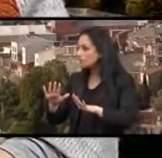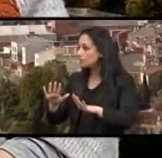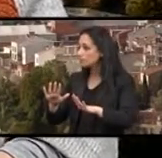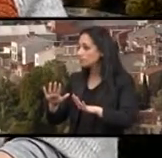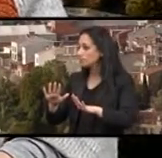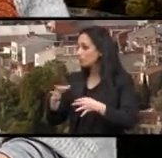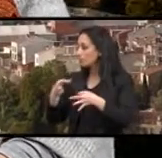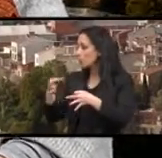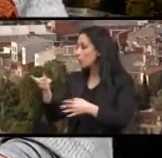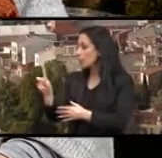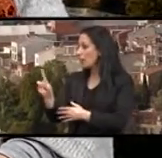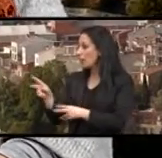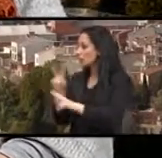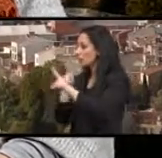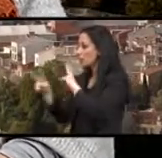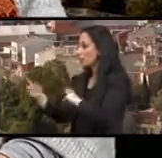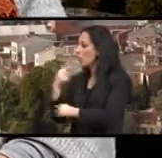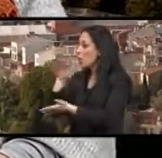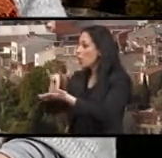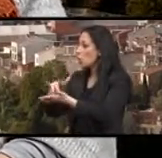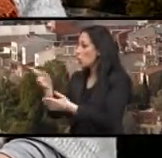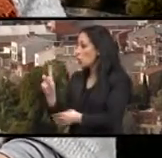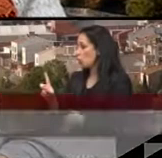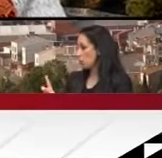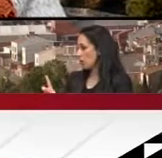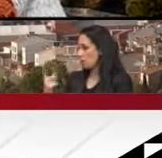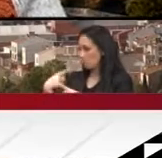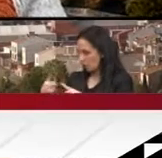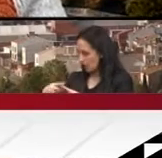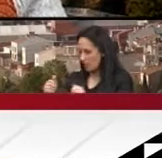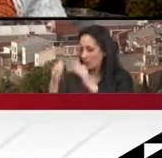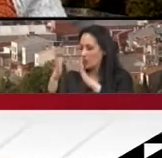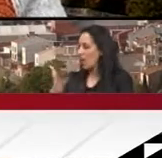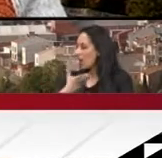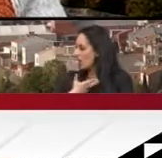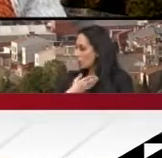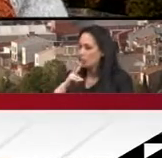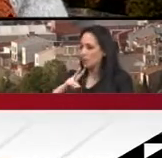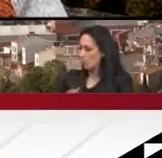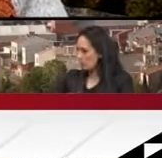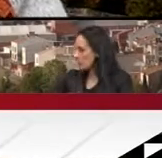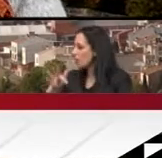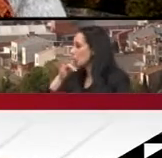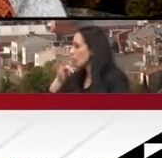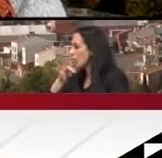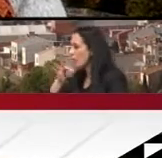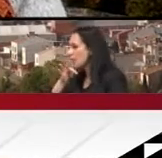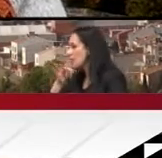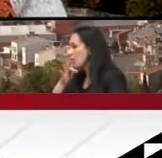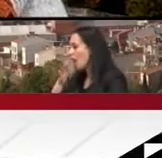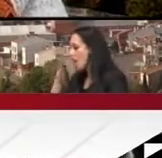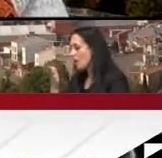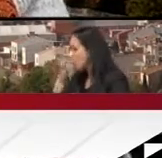No toca? No Qui toca. Diu que no toca? Pues quan no és a l'Ajuntament, són serveis socials, i quan no és habitatge, quan